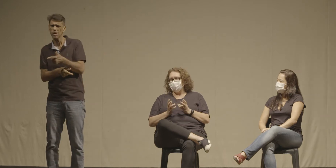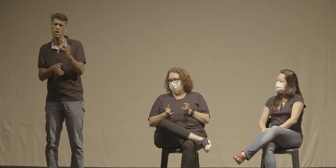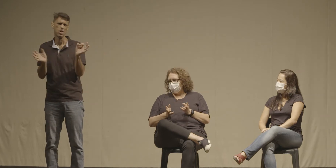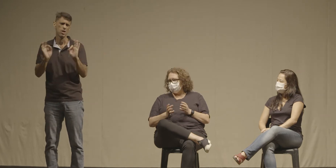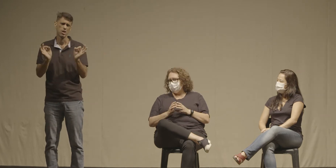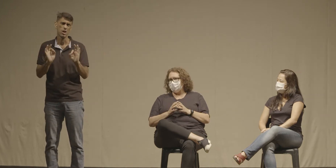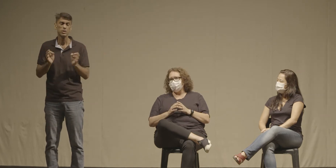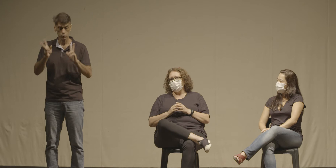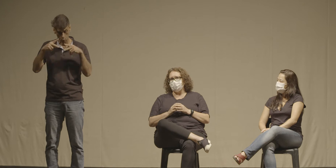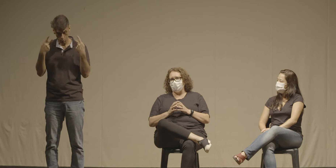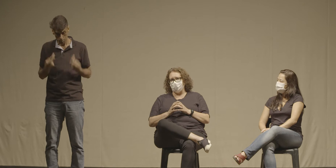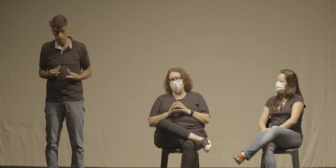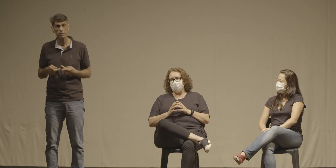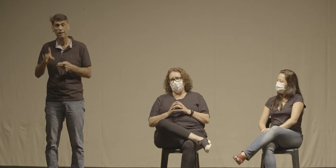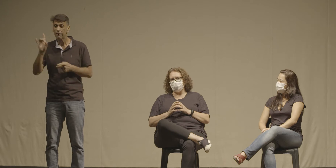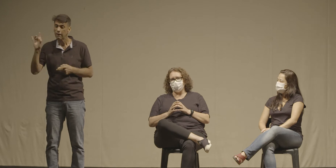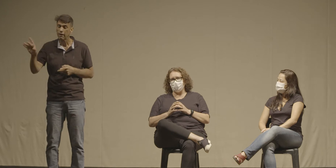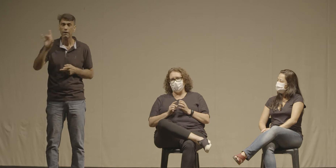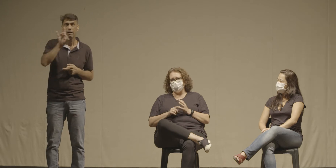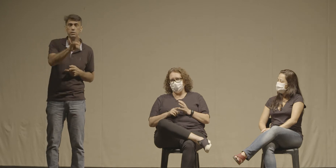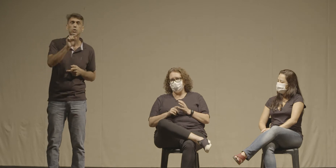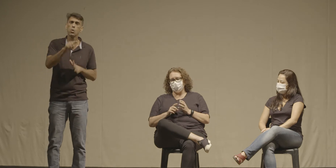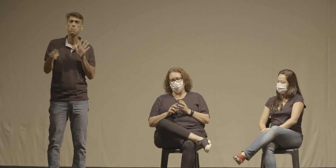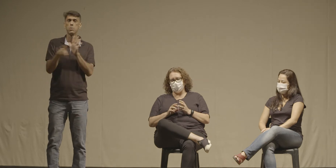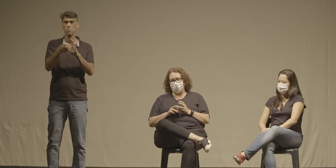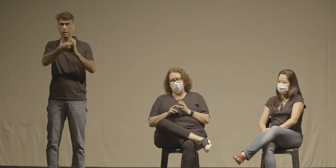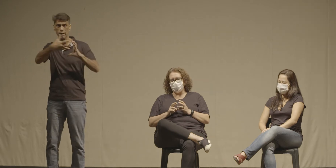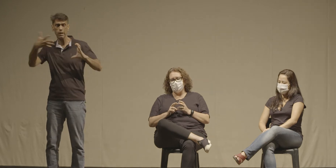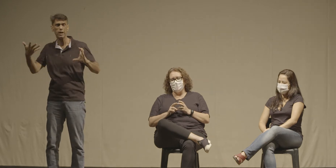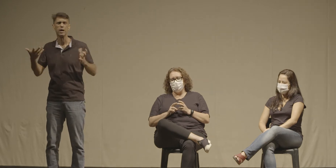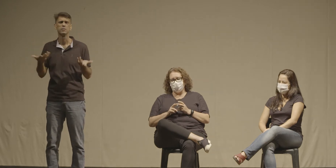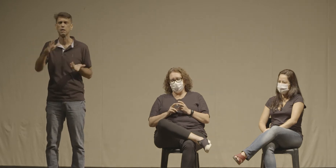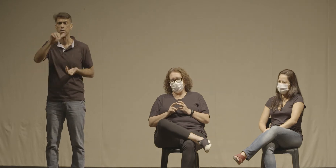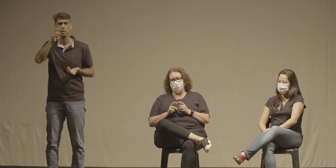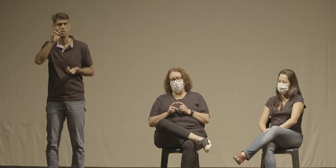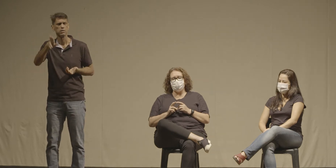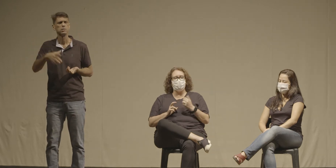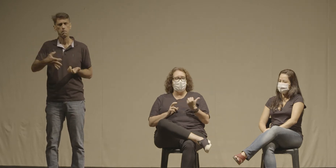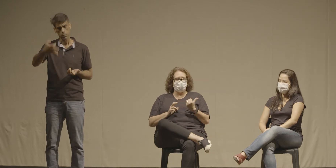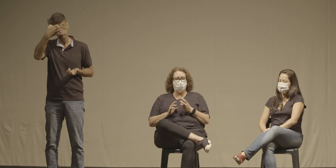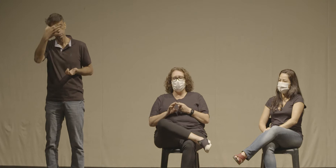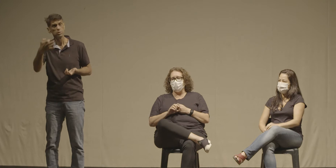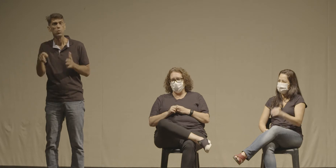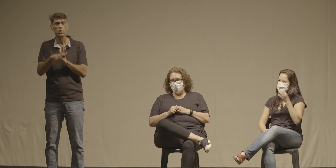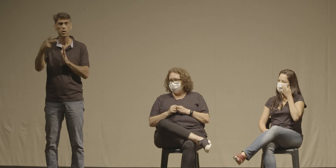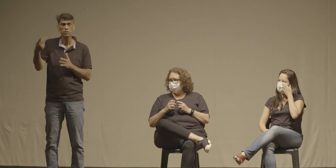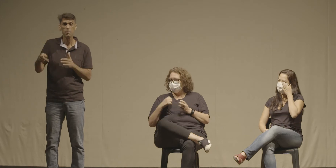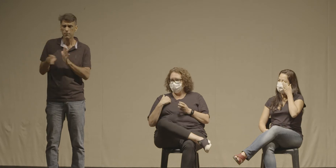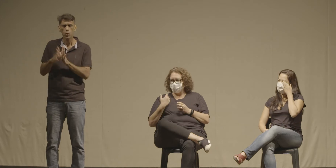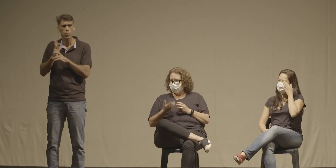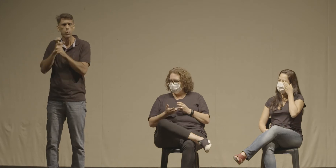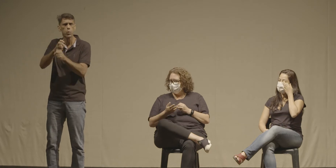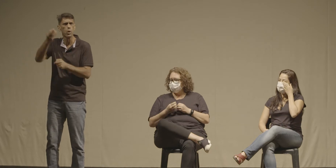seres humanos e que cada um carrega a sua característica, o seu caráter, personalidade, o seu background,